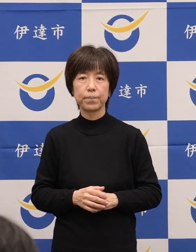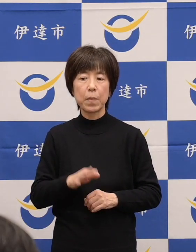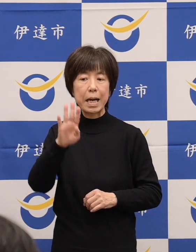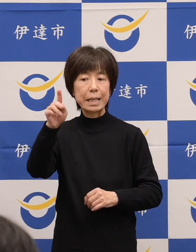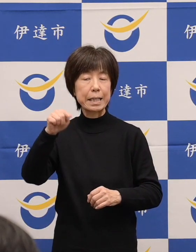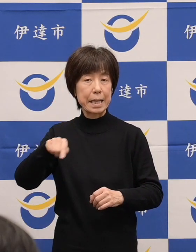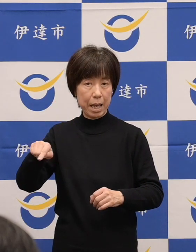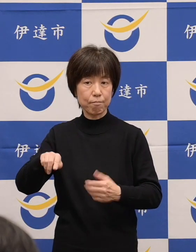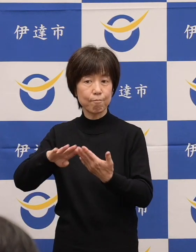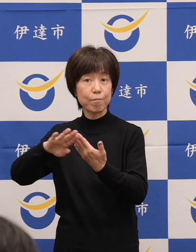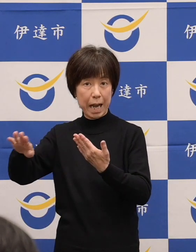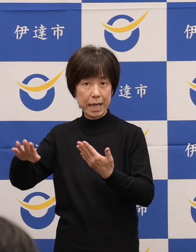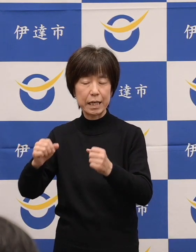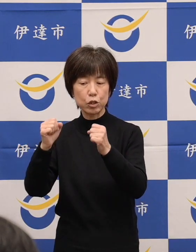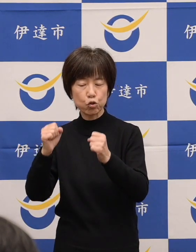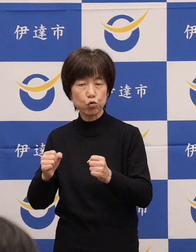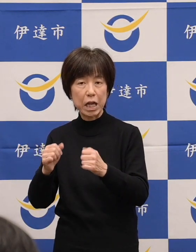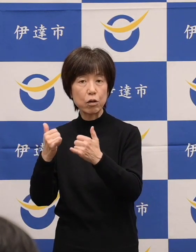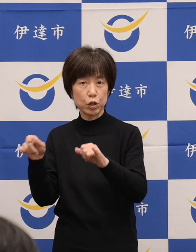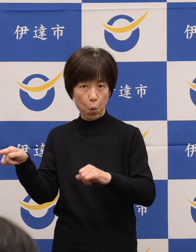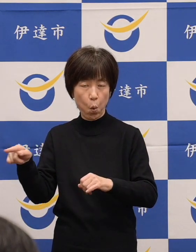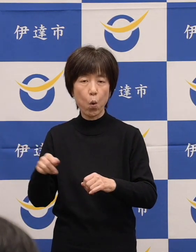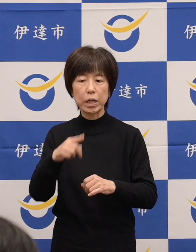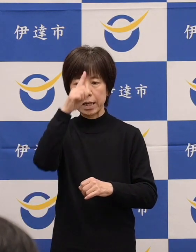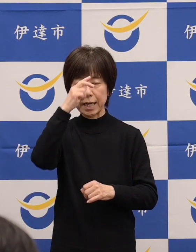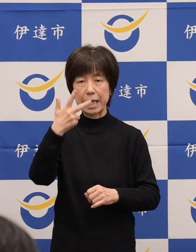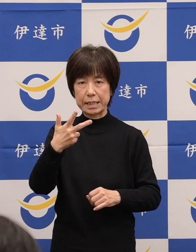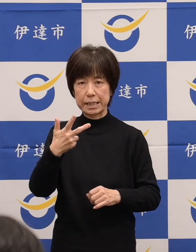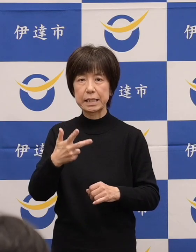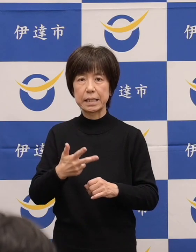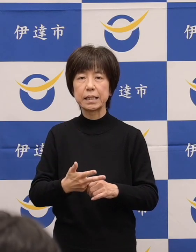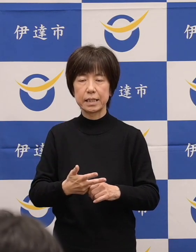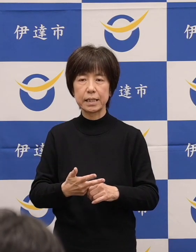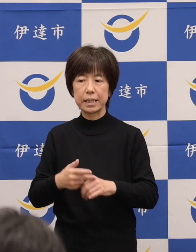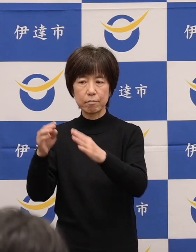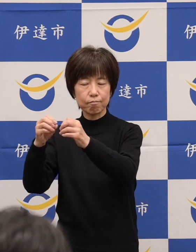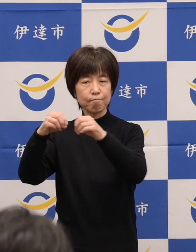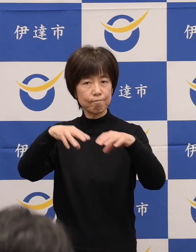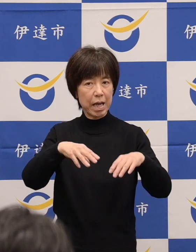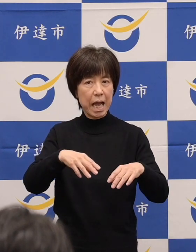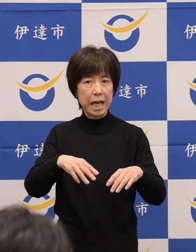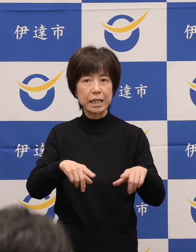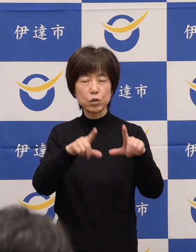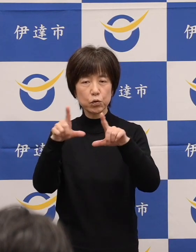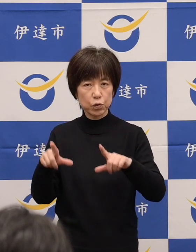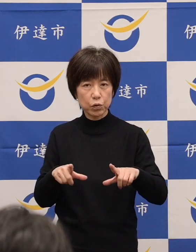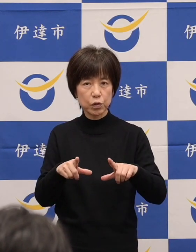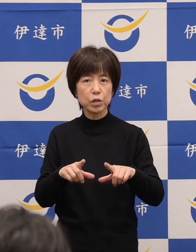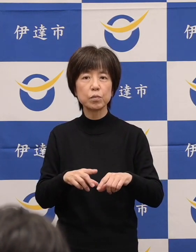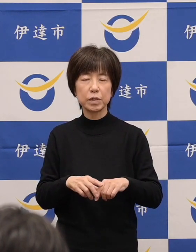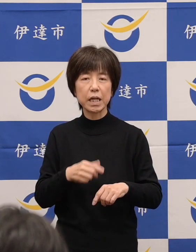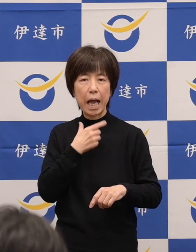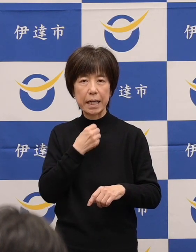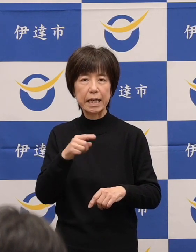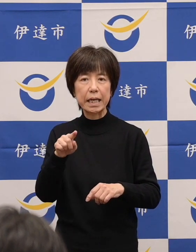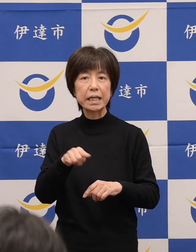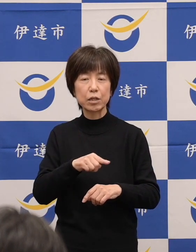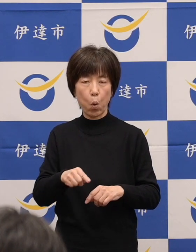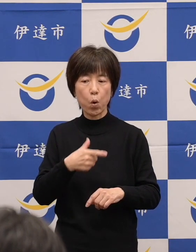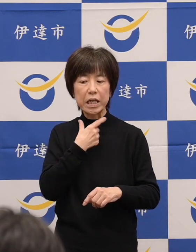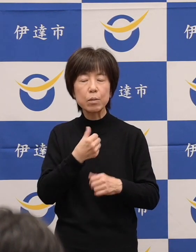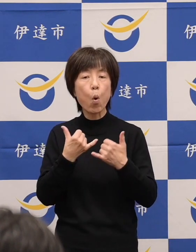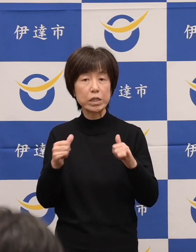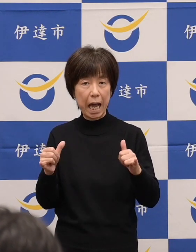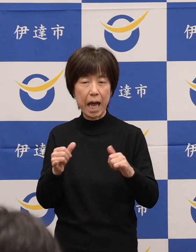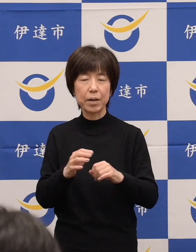内在住者で伊達市への移住希望者ということです。その移住